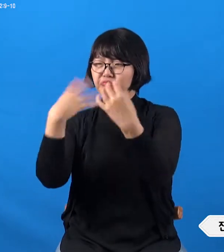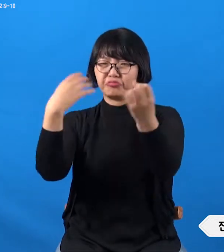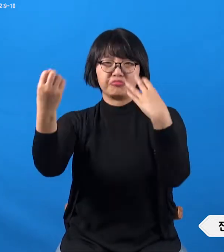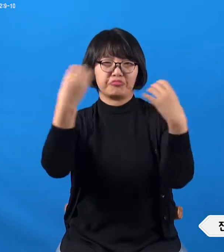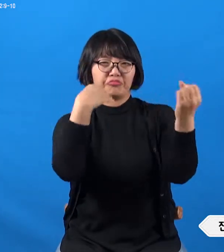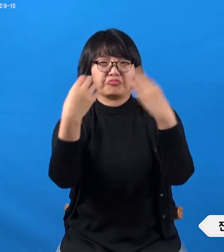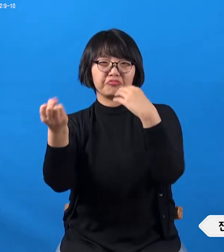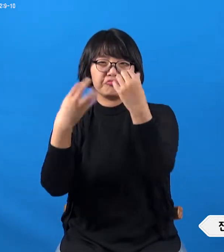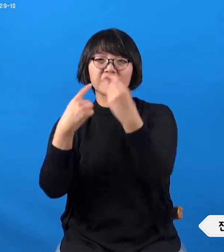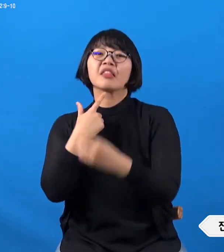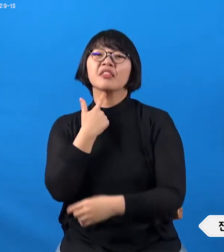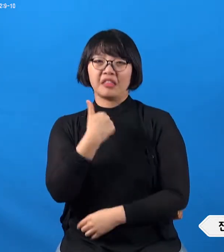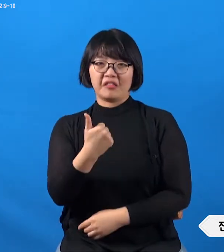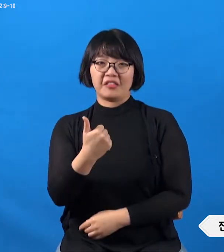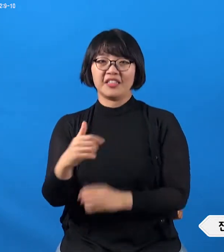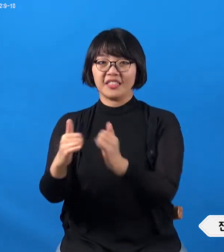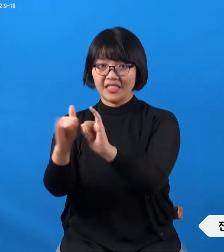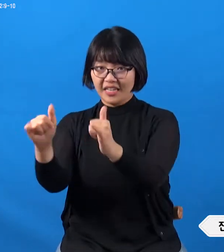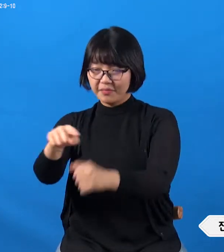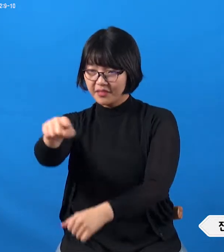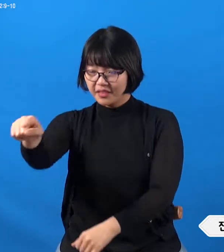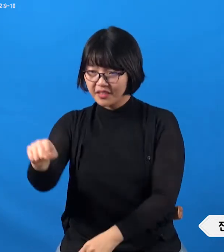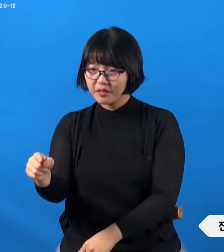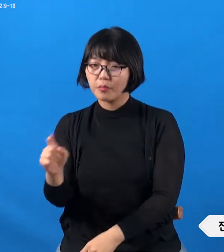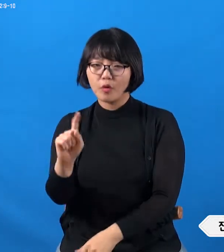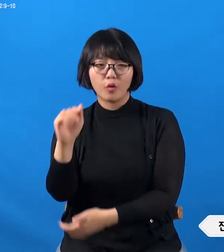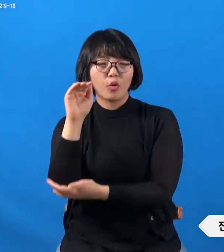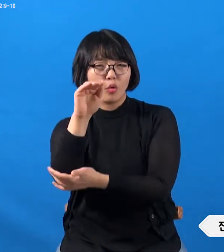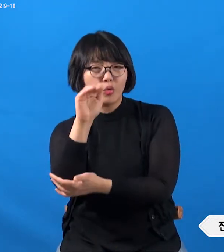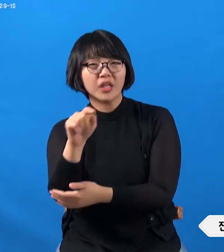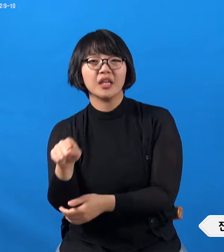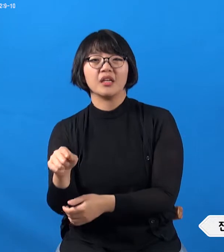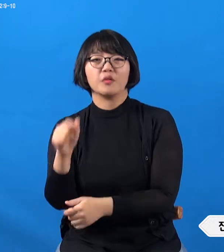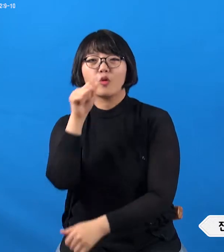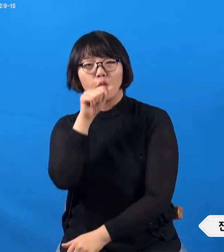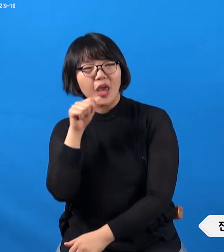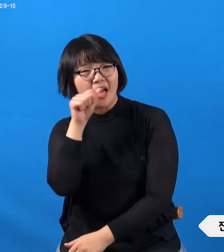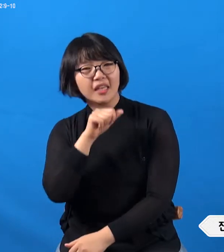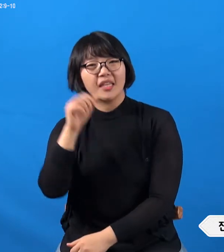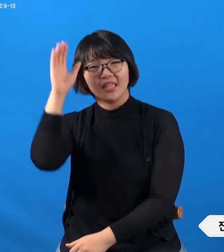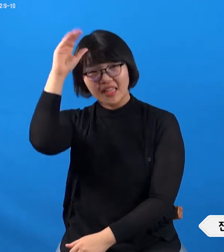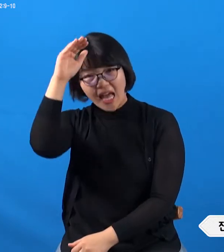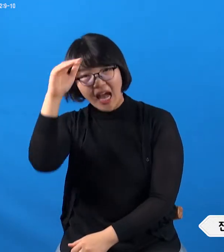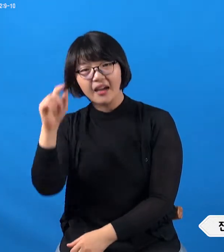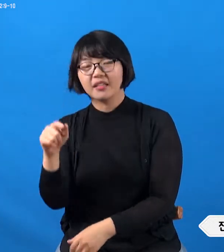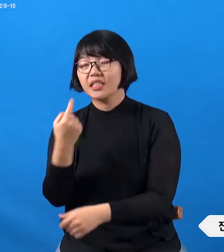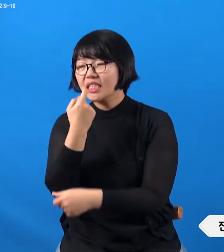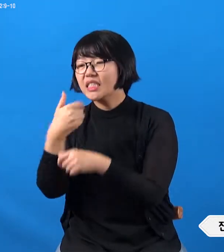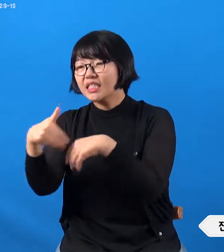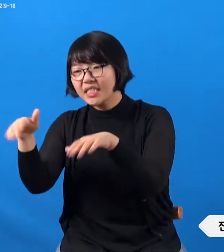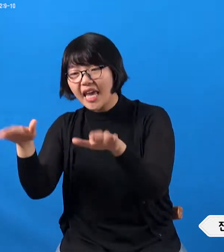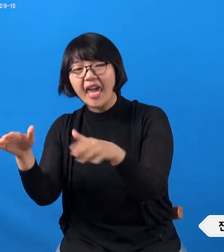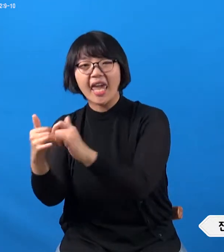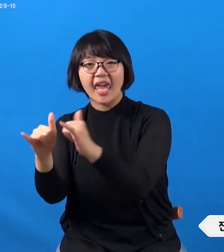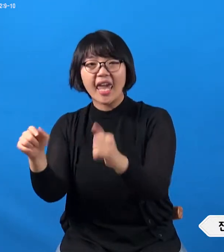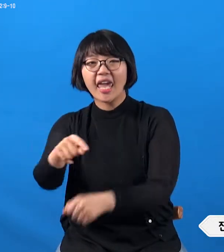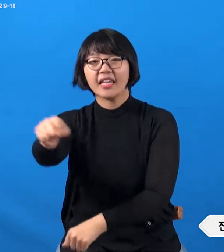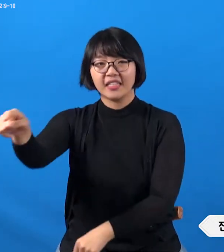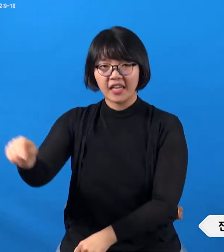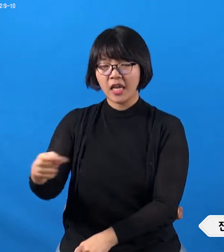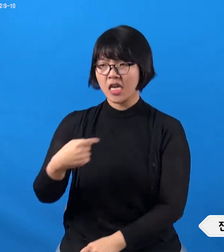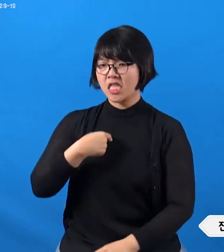알지 못했던 수많은 숲속의 새들과 그리고 그 고양이, 닭들에게